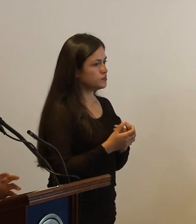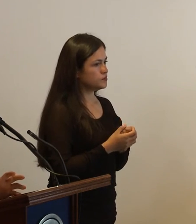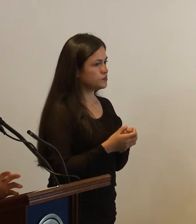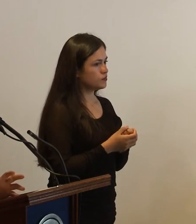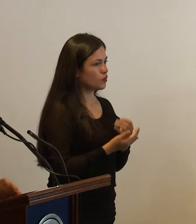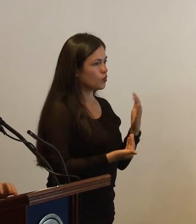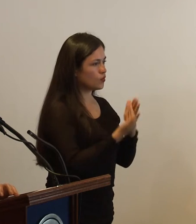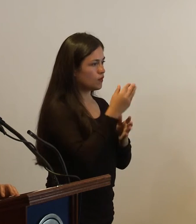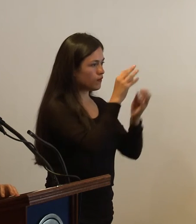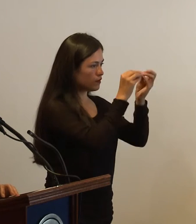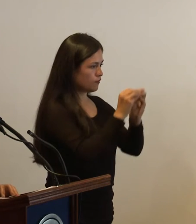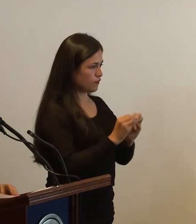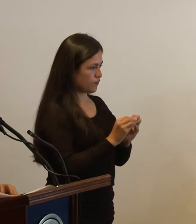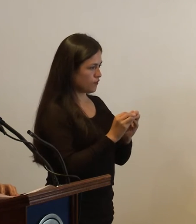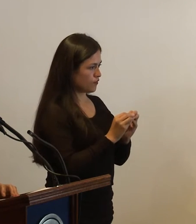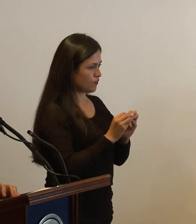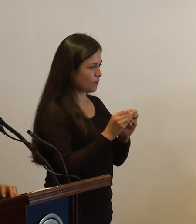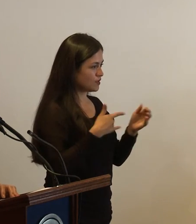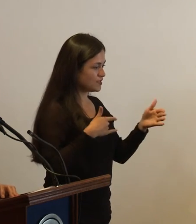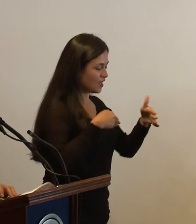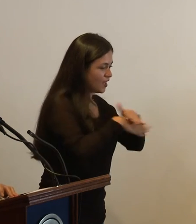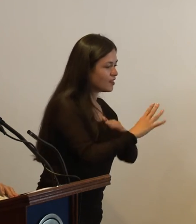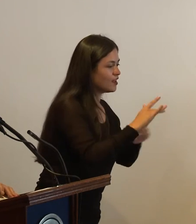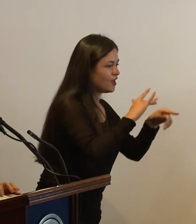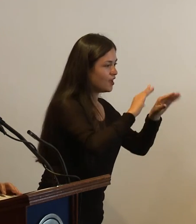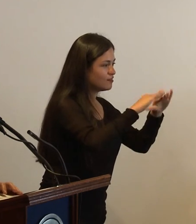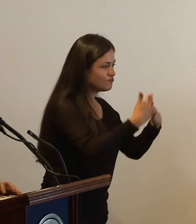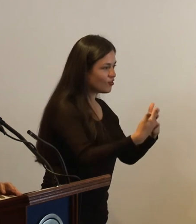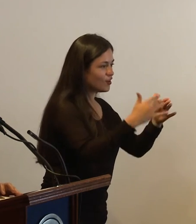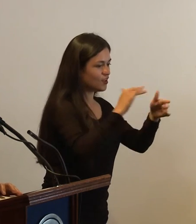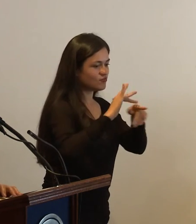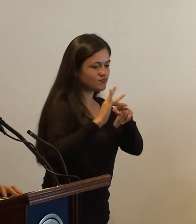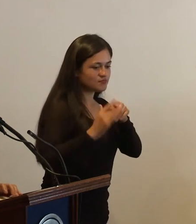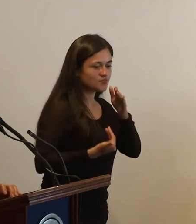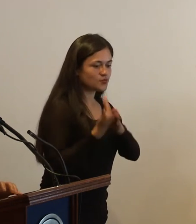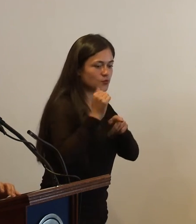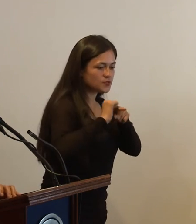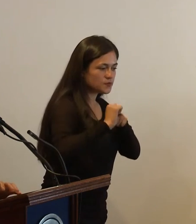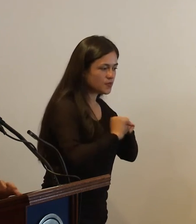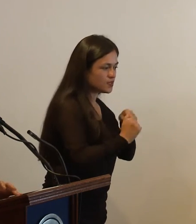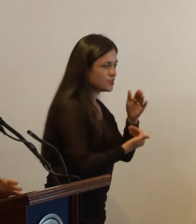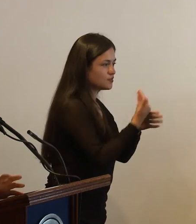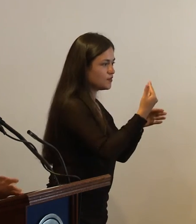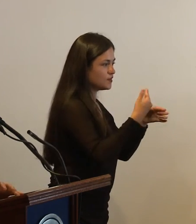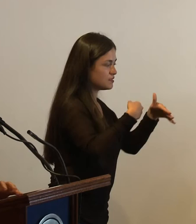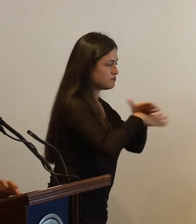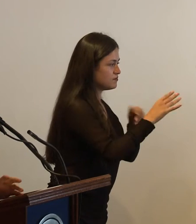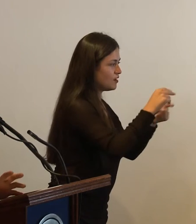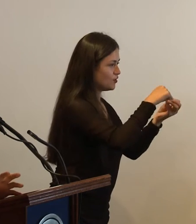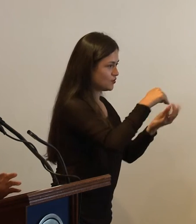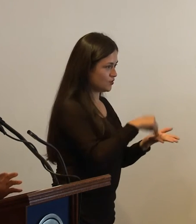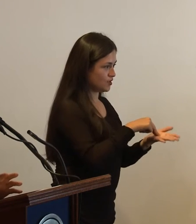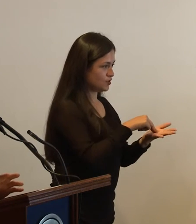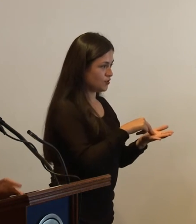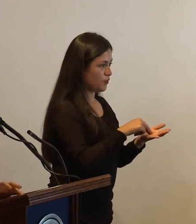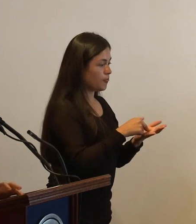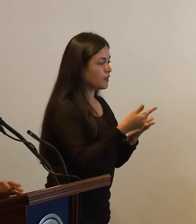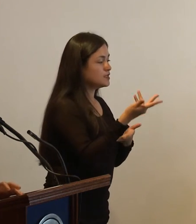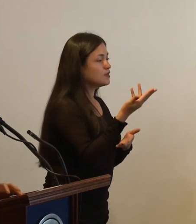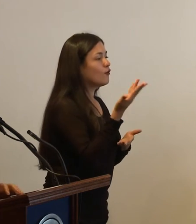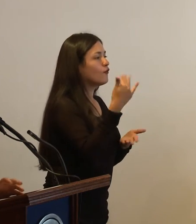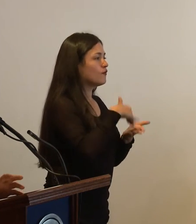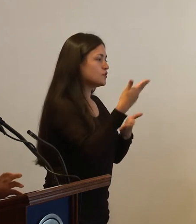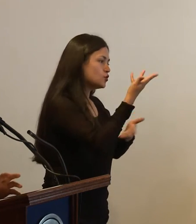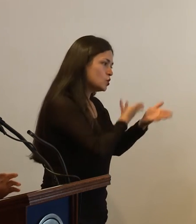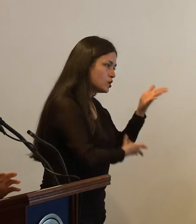digamos, formas de intervenir desde la educación, estos nuevos contextos, pues el tema de la resocialización,